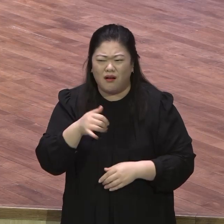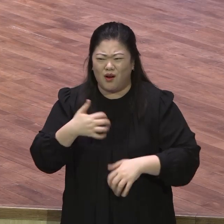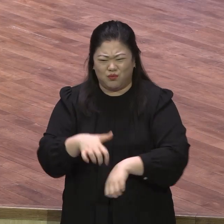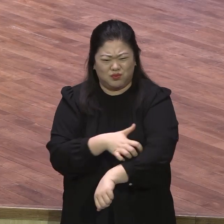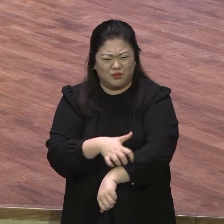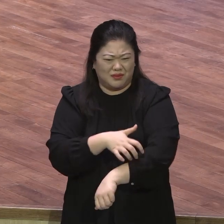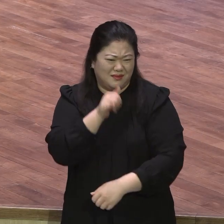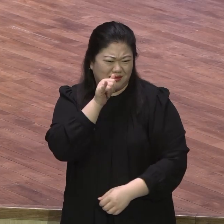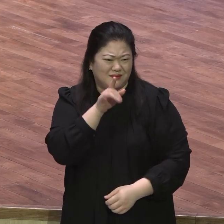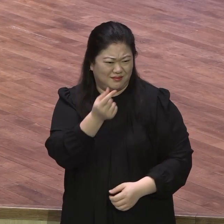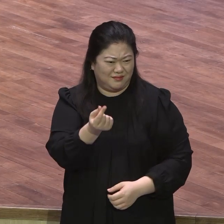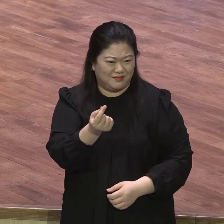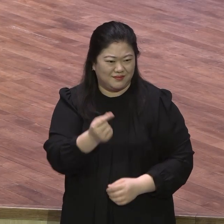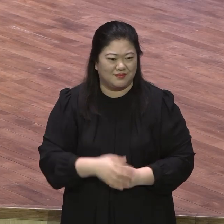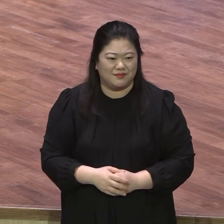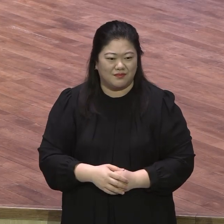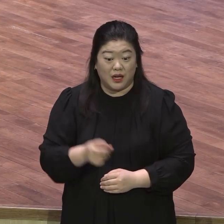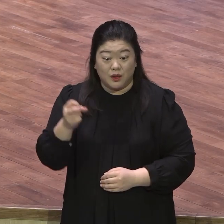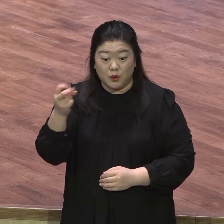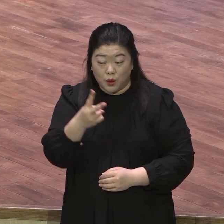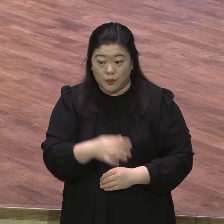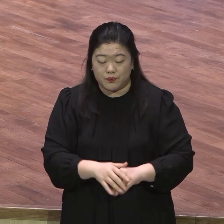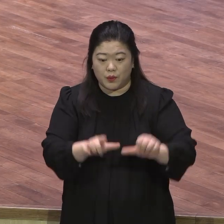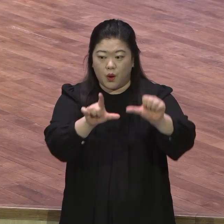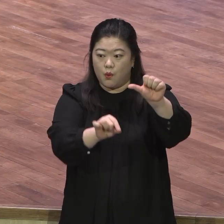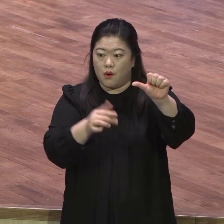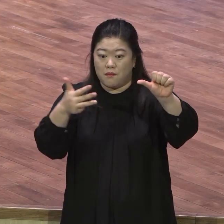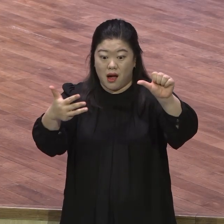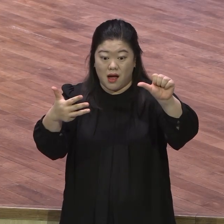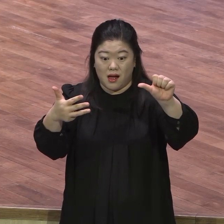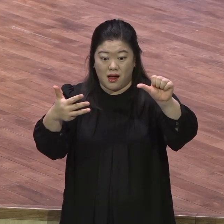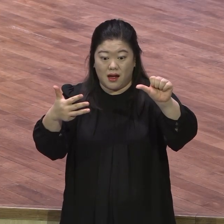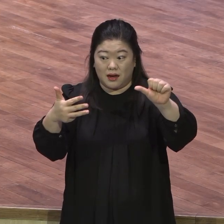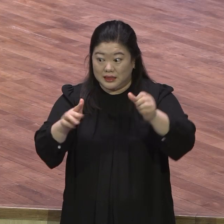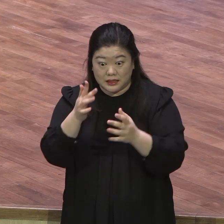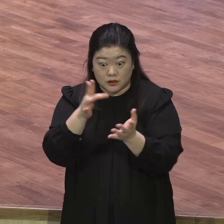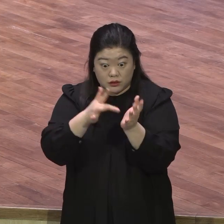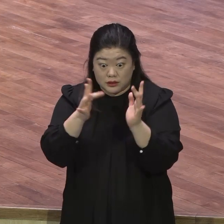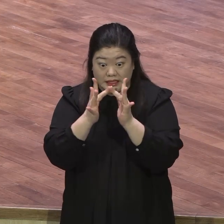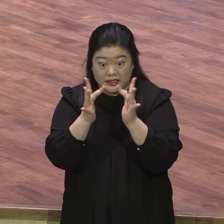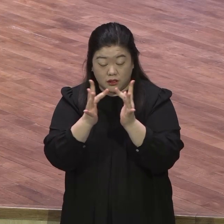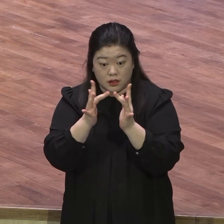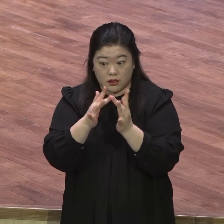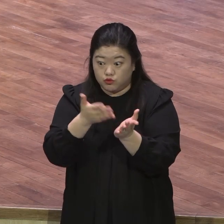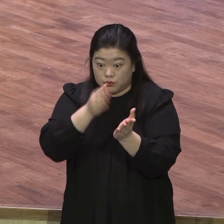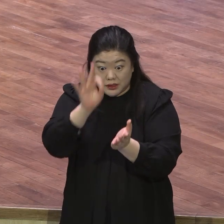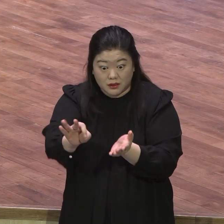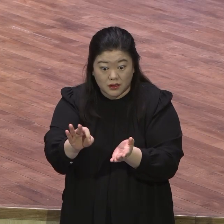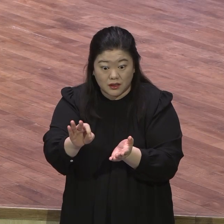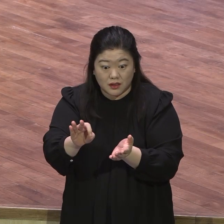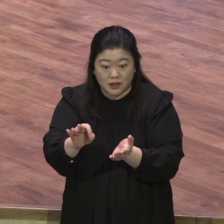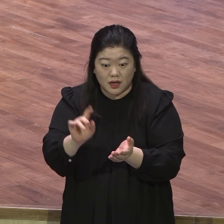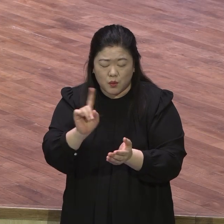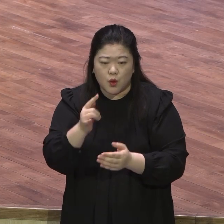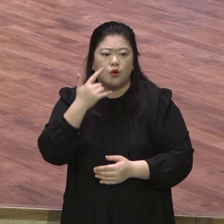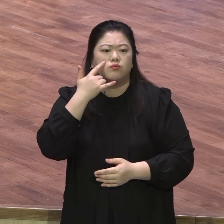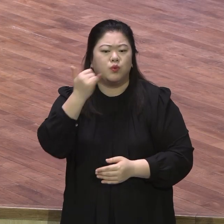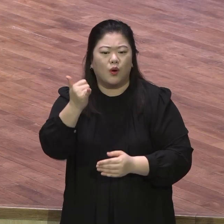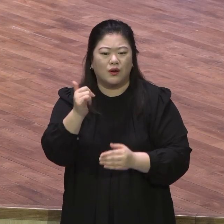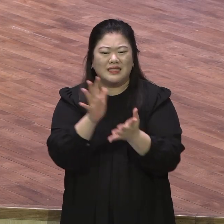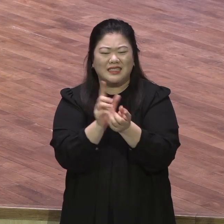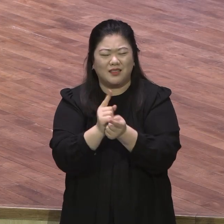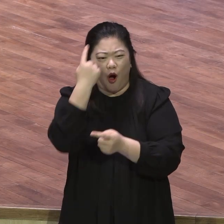뵈러 가서도 직접 만나지 못하고 창문을 사이에 두고 서로 손을 그렇게 잡지도 못하고